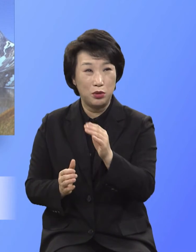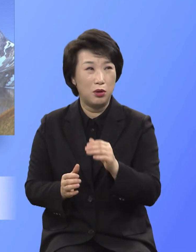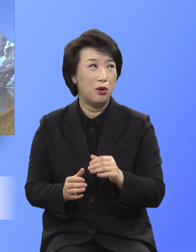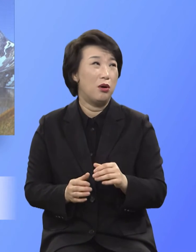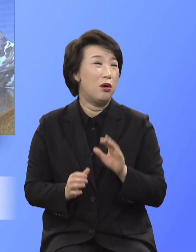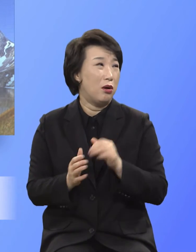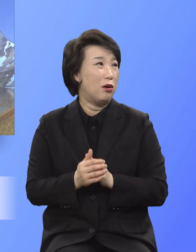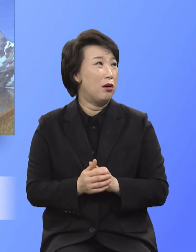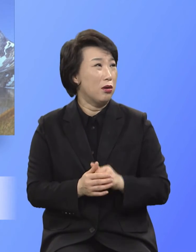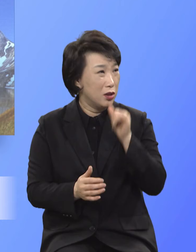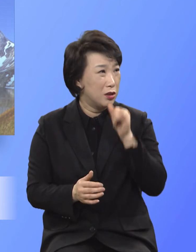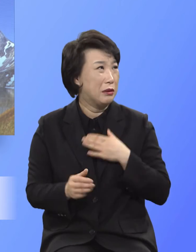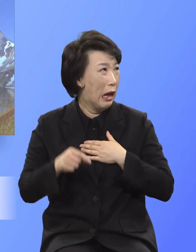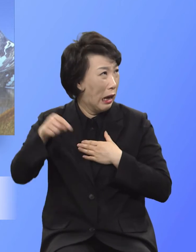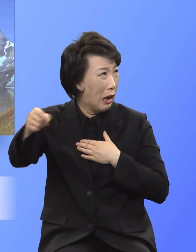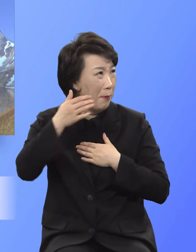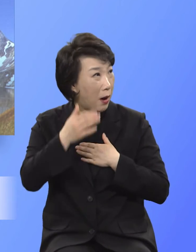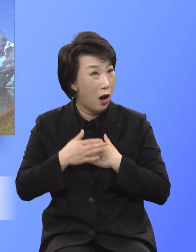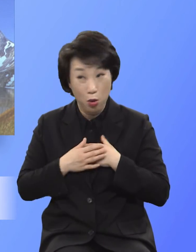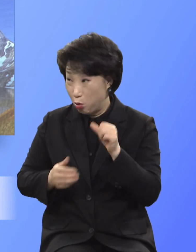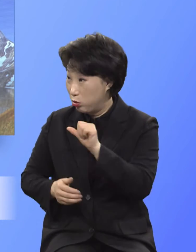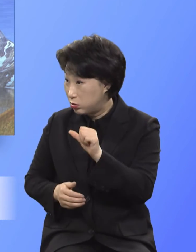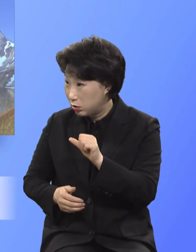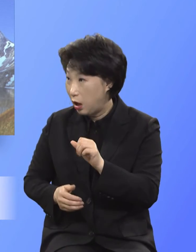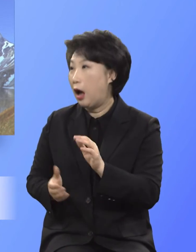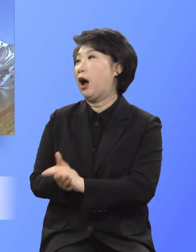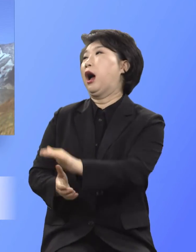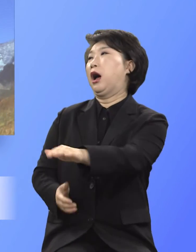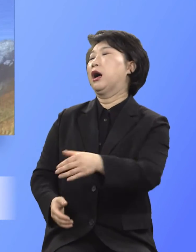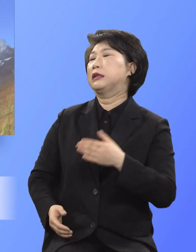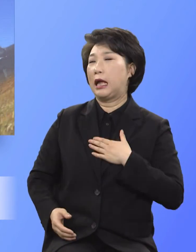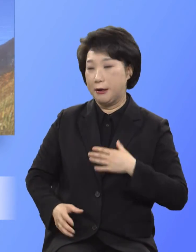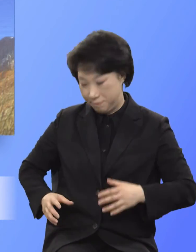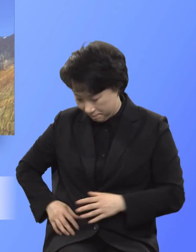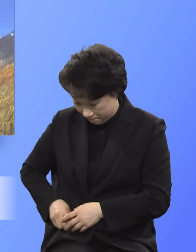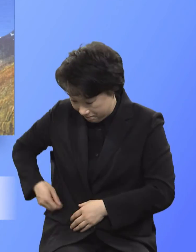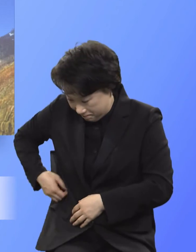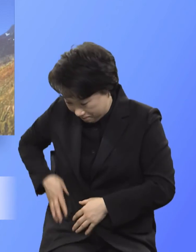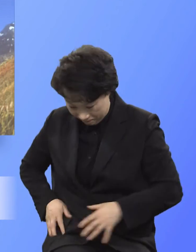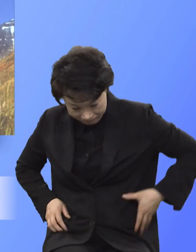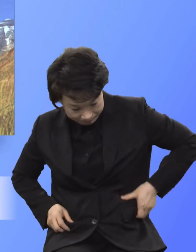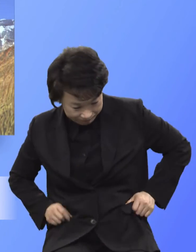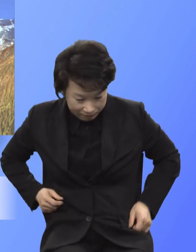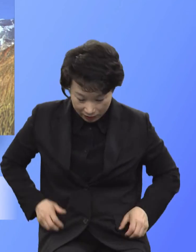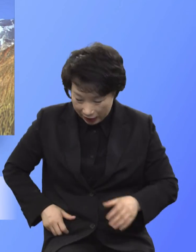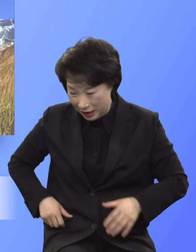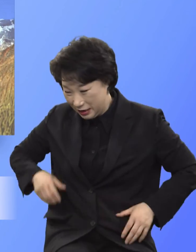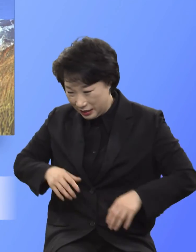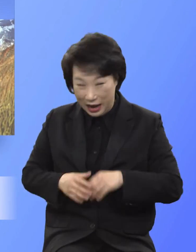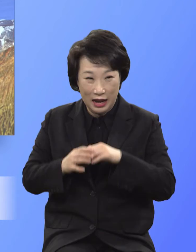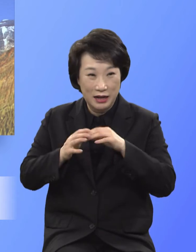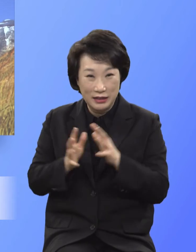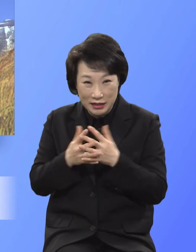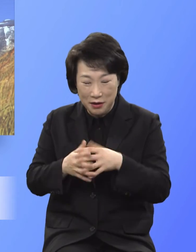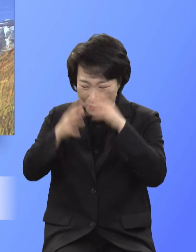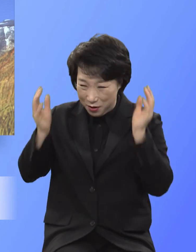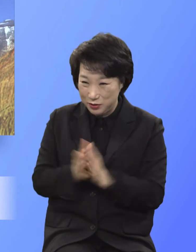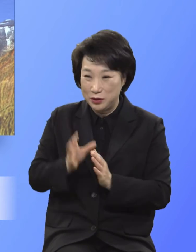있으면 내가 할 것 같은데 5,000원이 뭐야. 막 주머니 있는 돈을 다 꺼내서 할아버지 손에